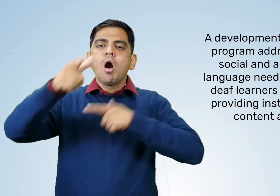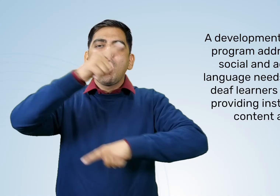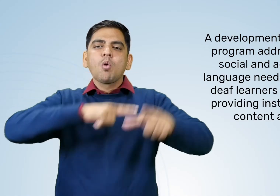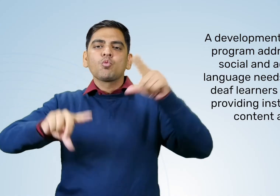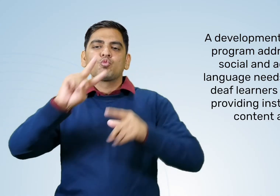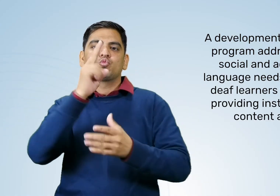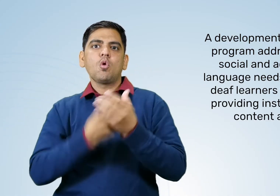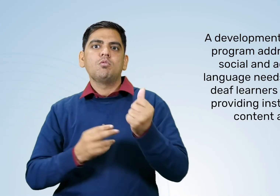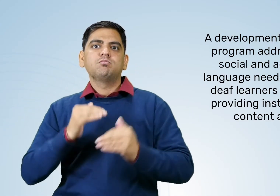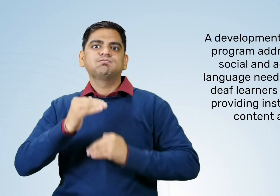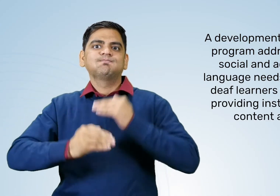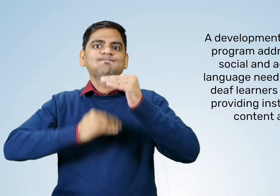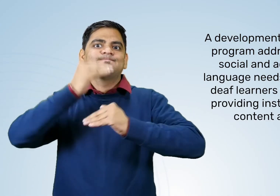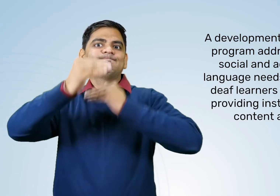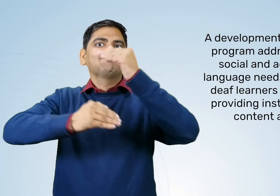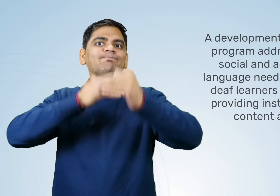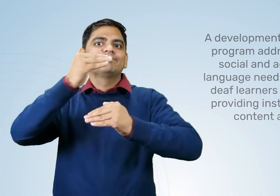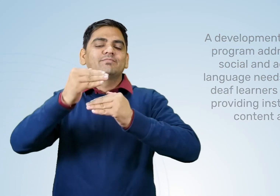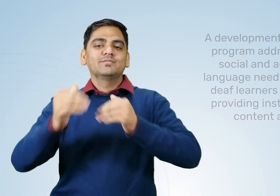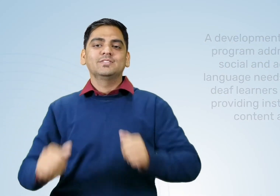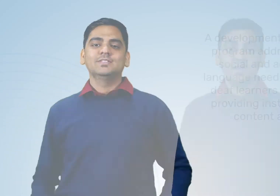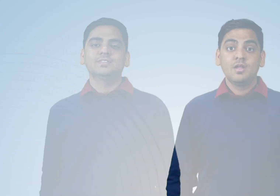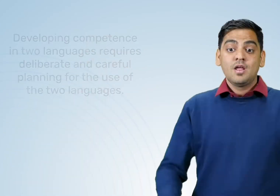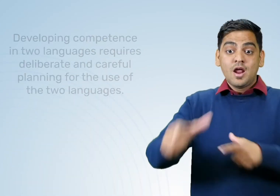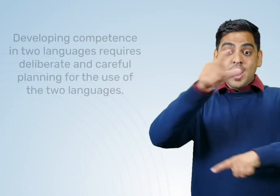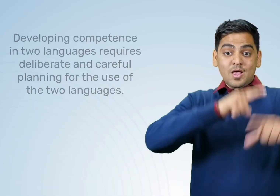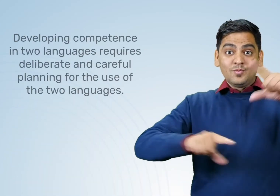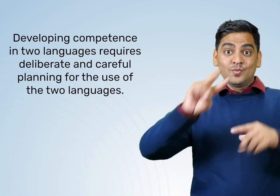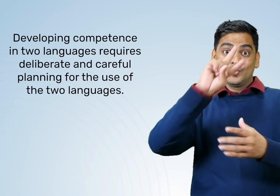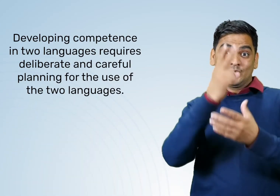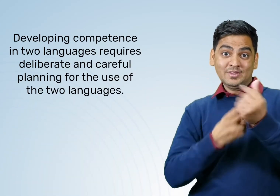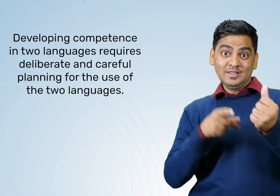विकासात्मक द्विभाषी में बढ़ोतरी होगी।